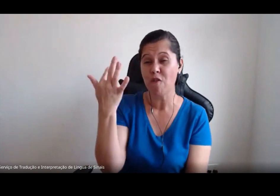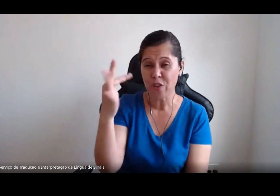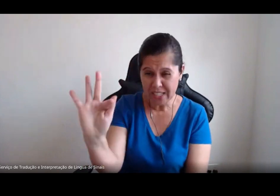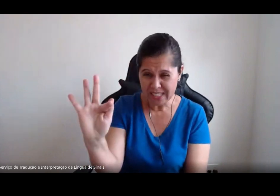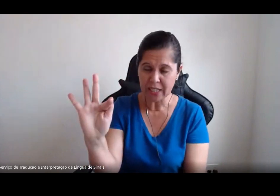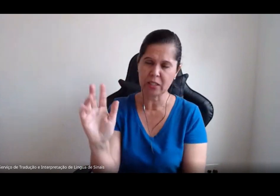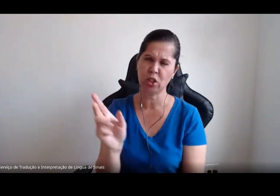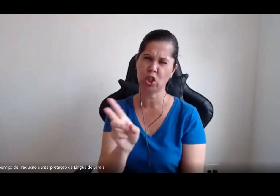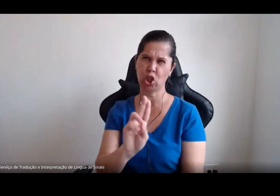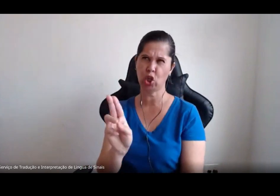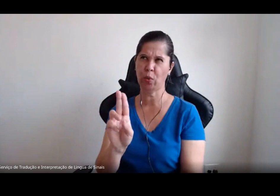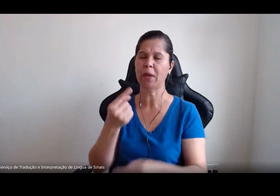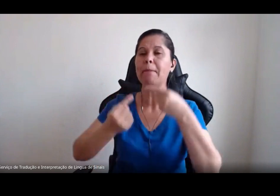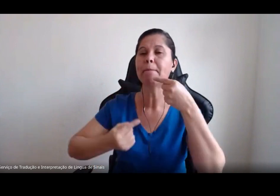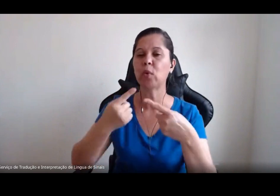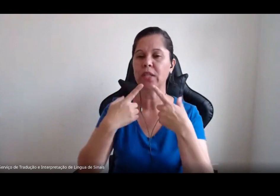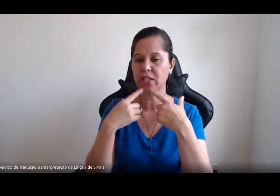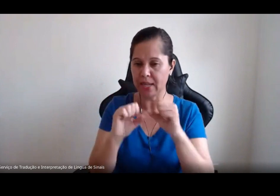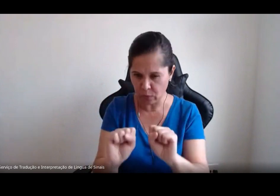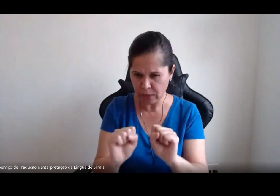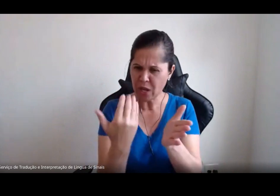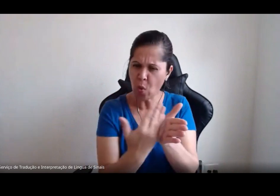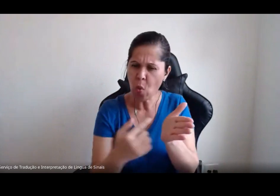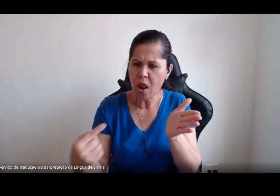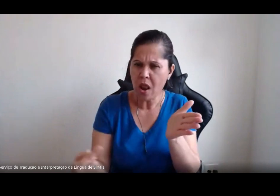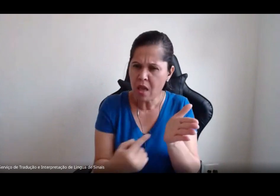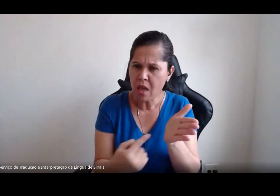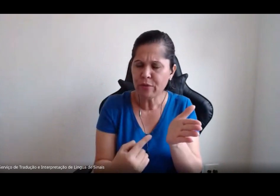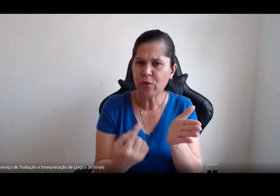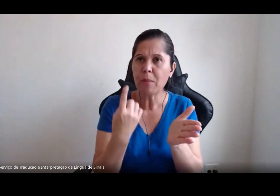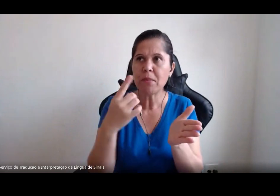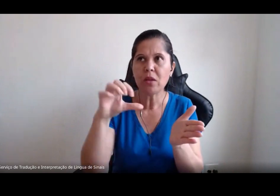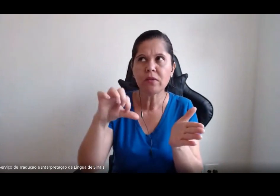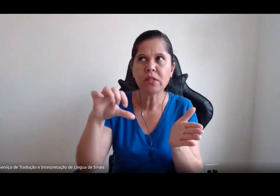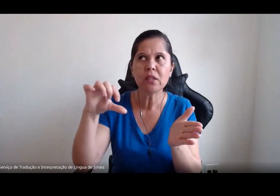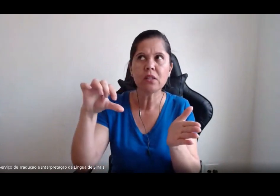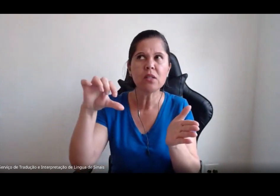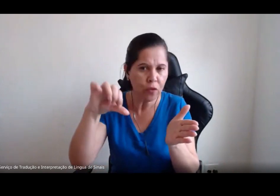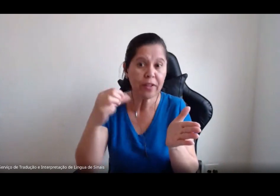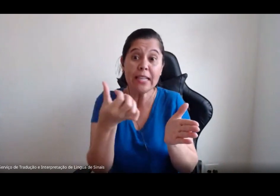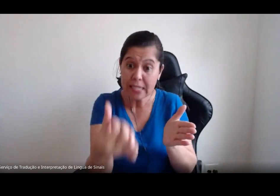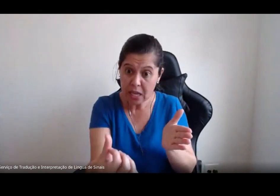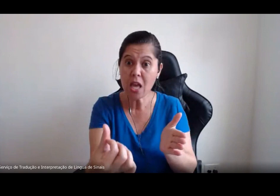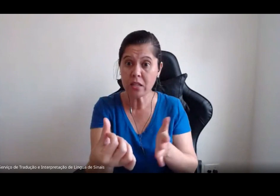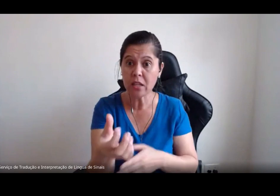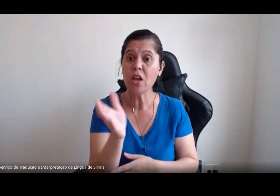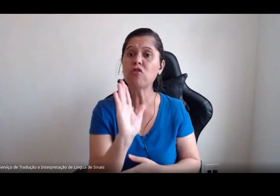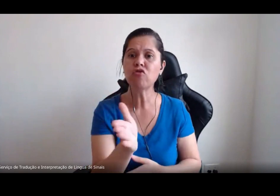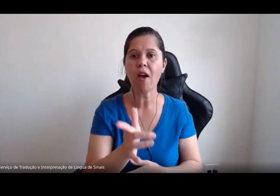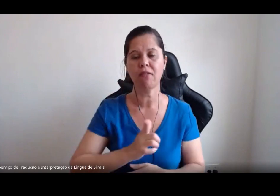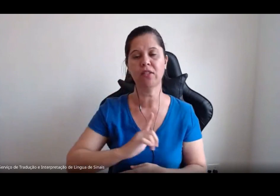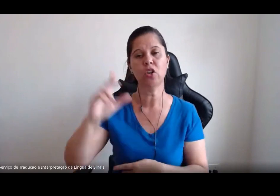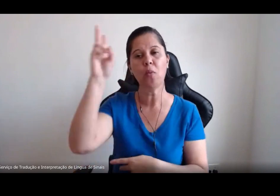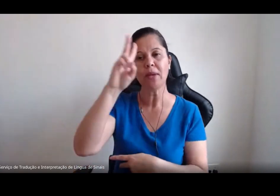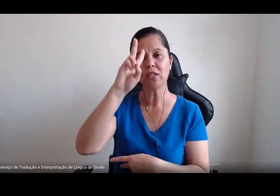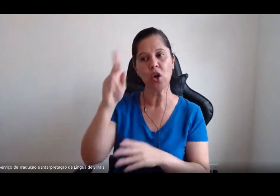que se chama As Políticas Linguísticas, por exemplo, esse livro Foi feito nos anos 90, já 96, e